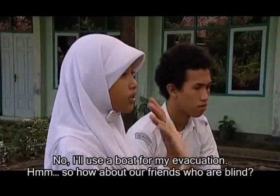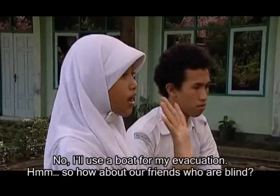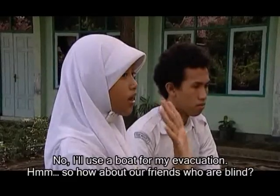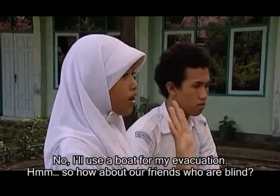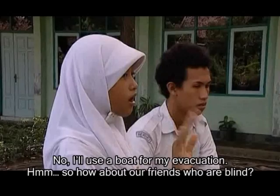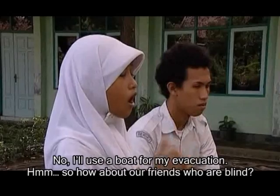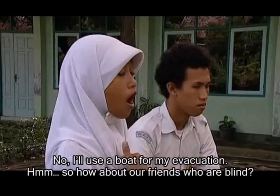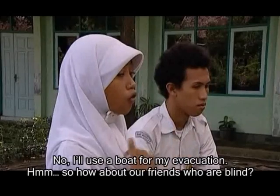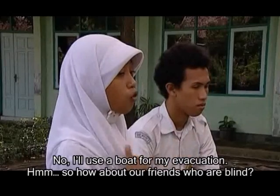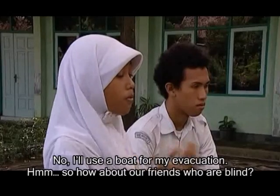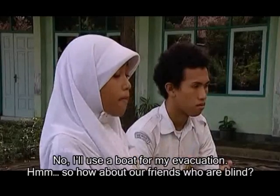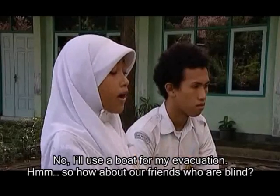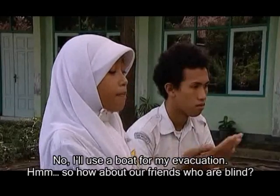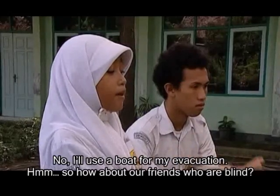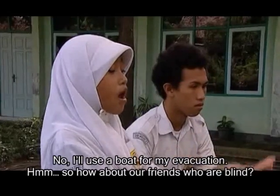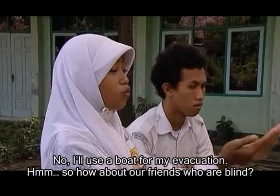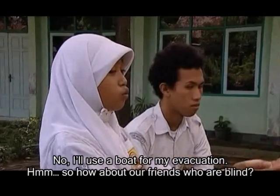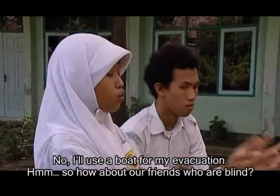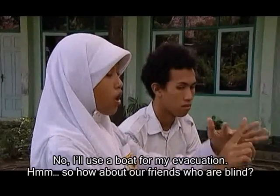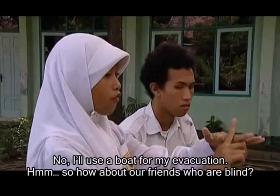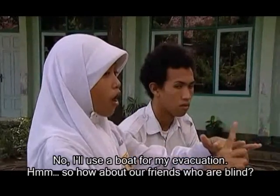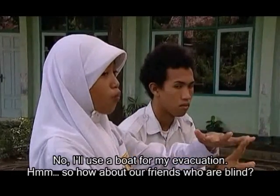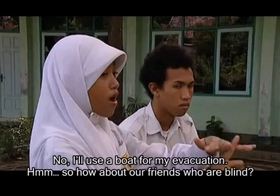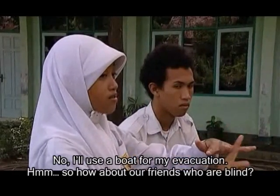Tidak, aku memakai perahu untuk evakuasi.